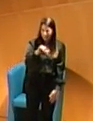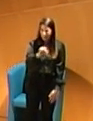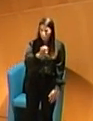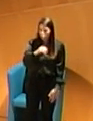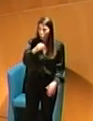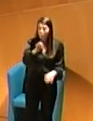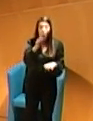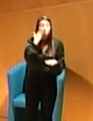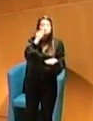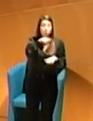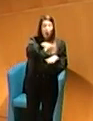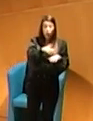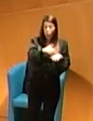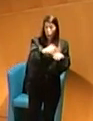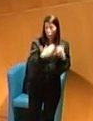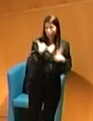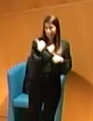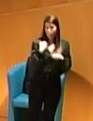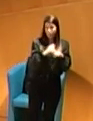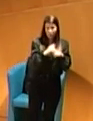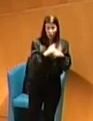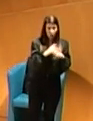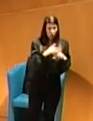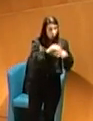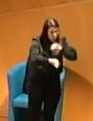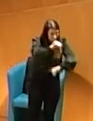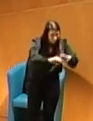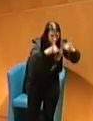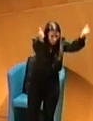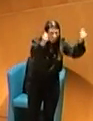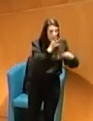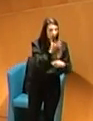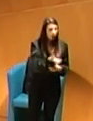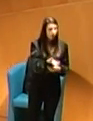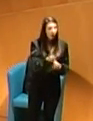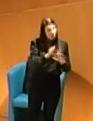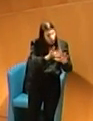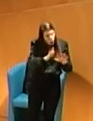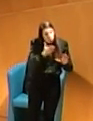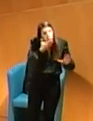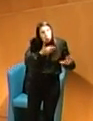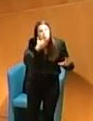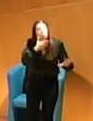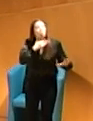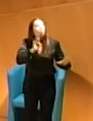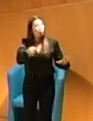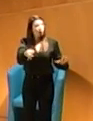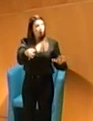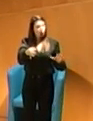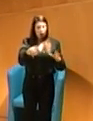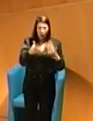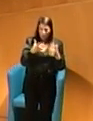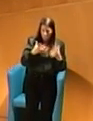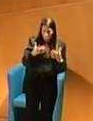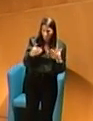psychique, ils ne vont jamais guérir. Mais ils vont se rétablir et retrouver espoir, retrouver leur force de